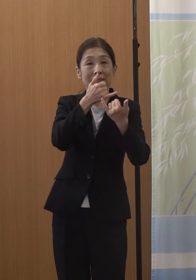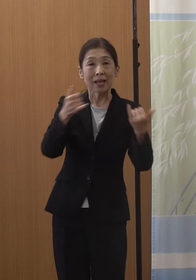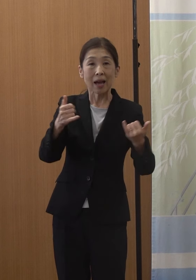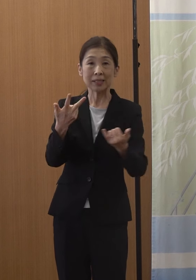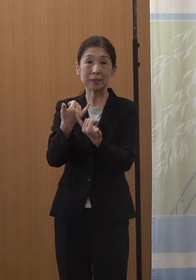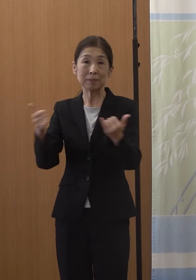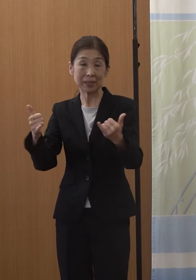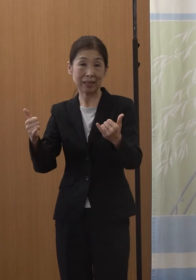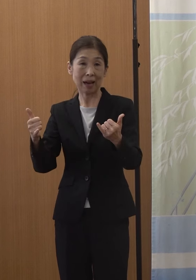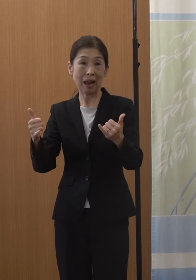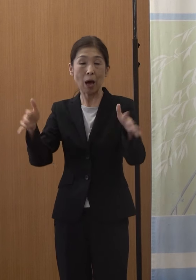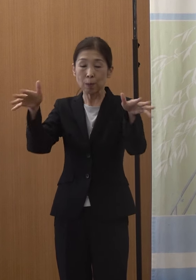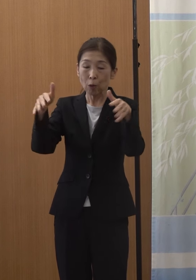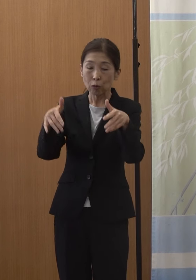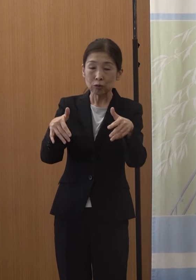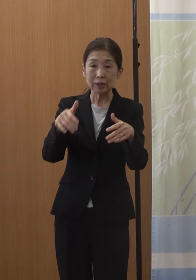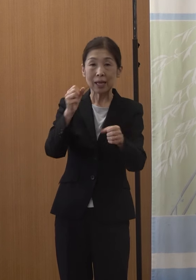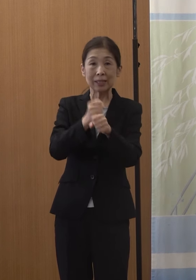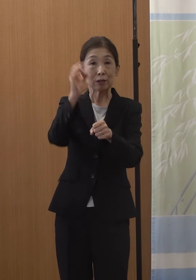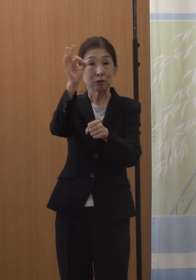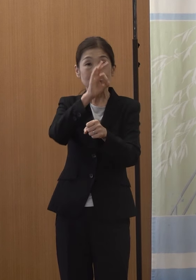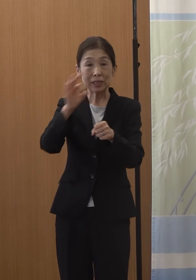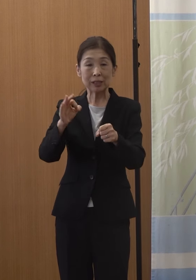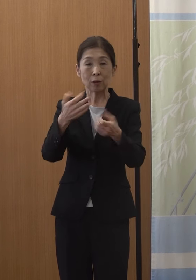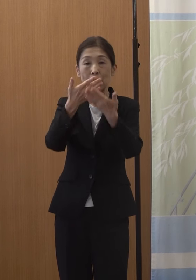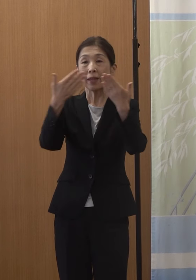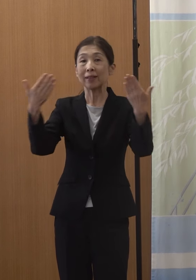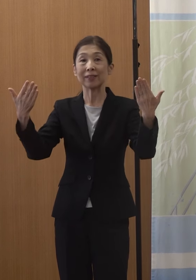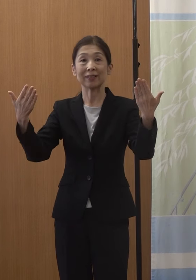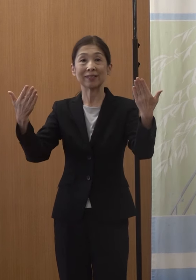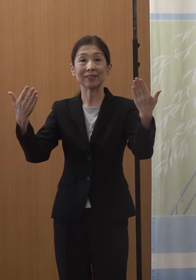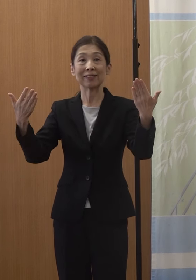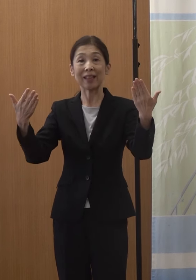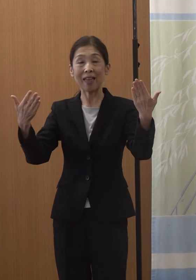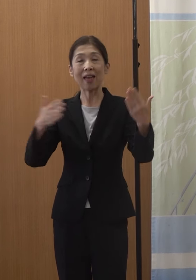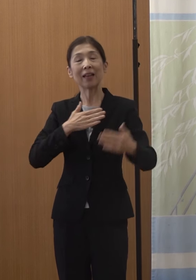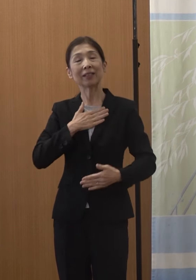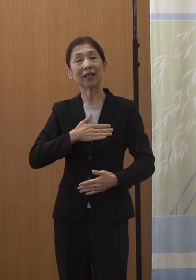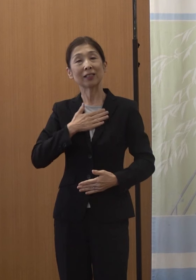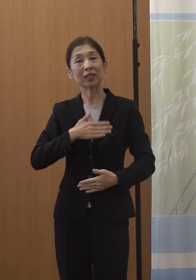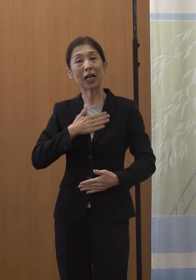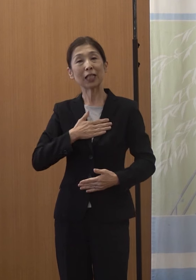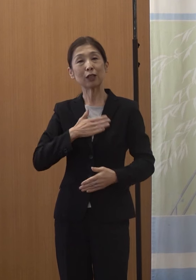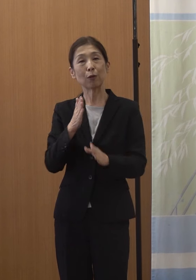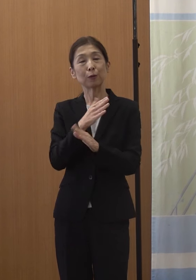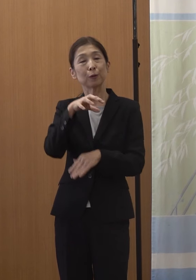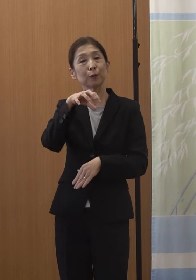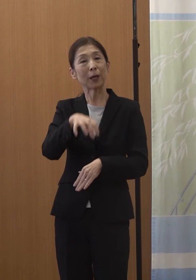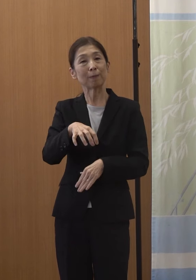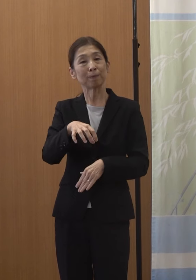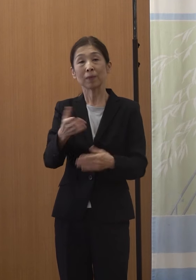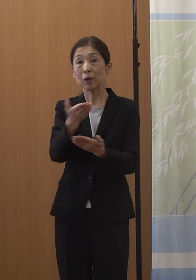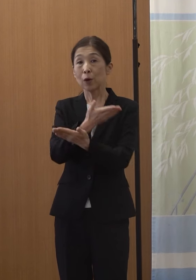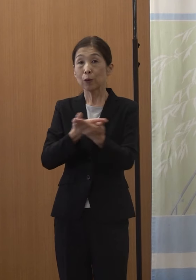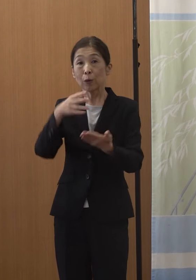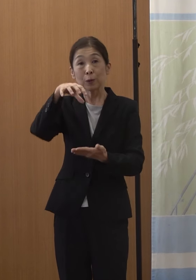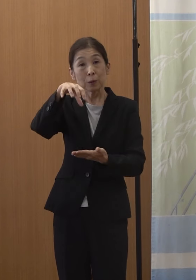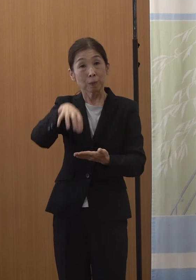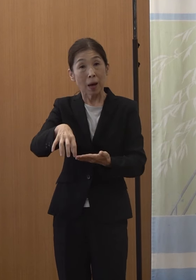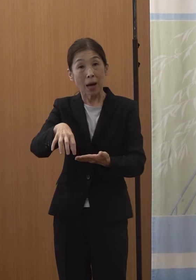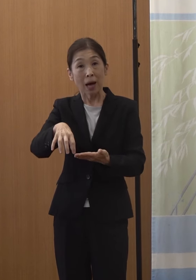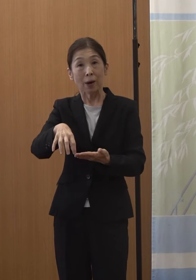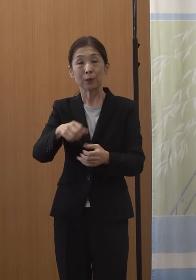からを募集した作品を展示し、病院内に安らぎの空間と交流の場を創